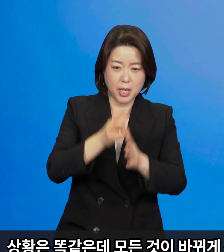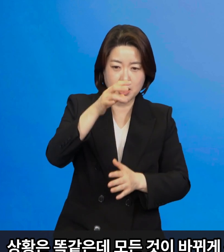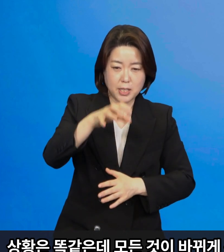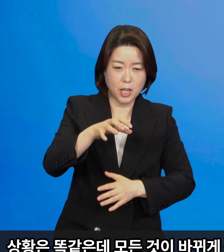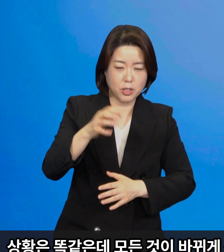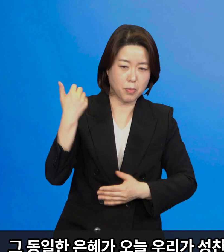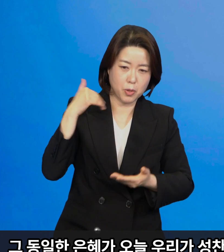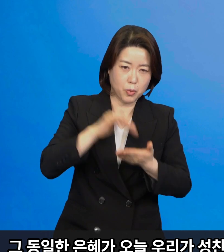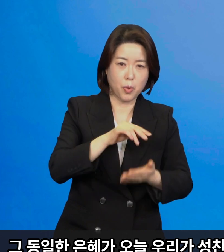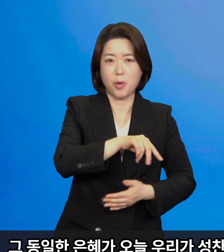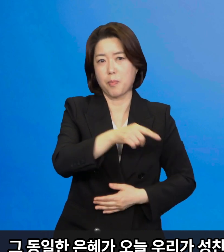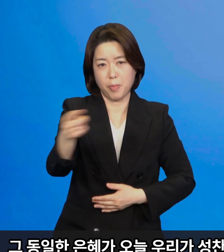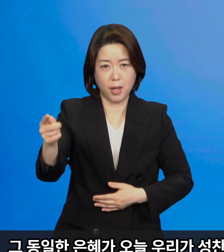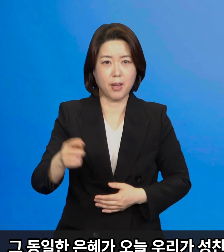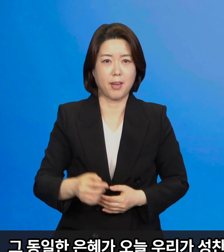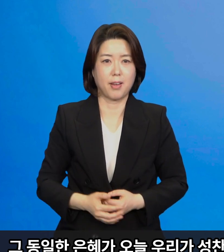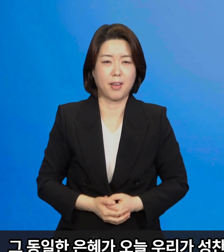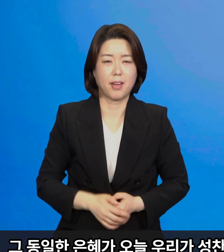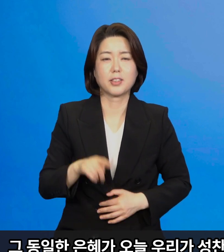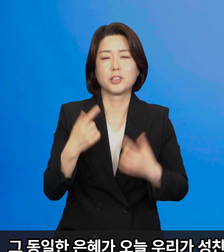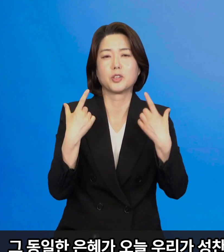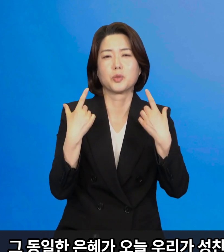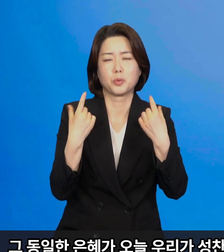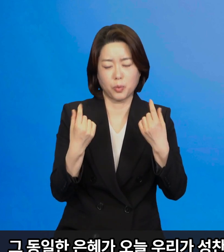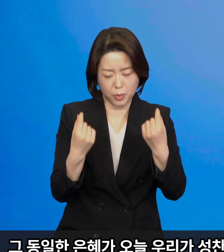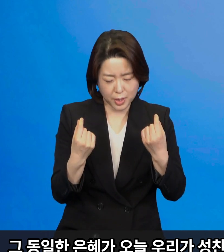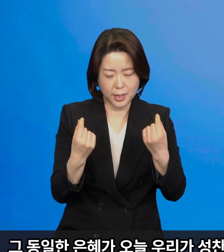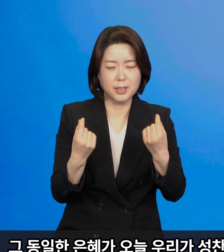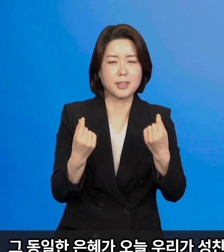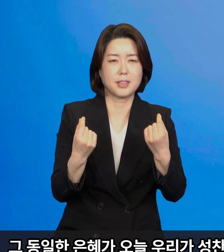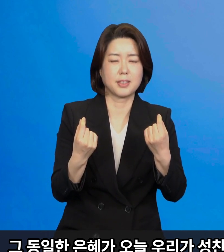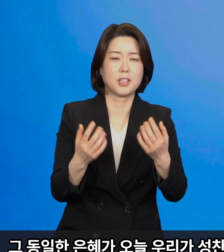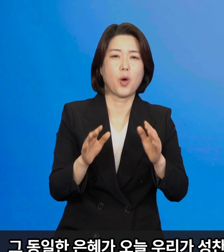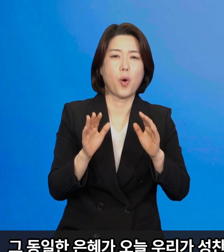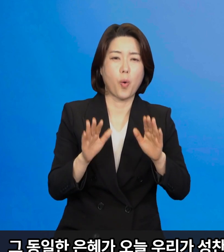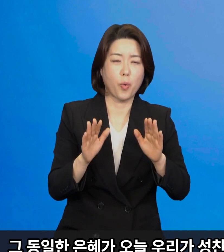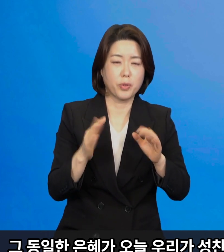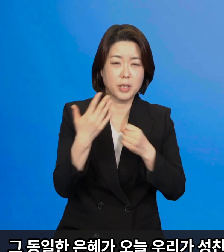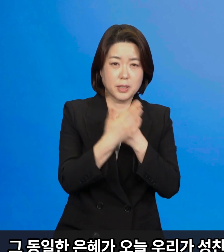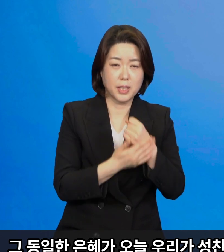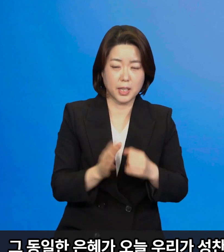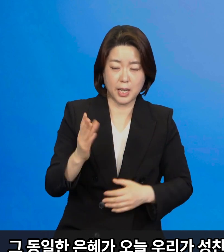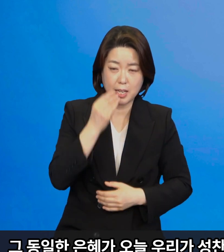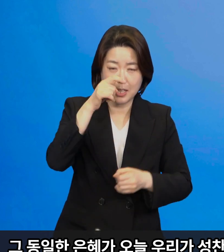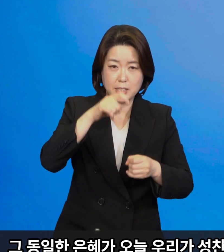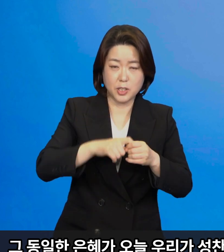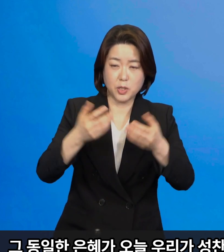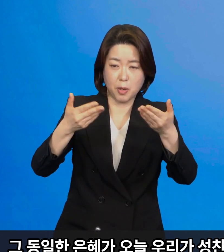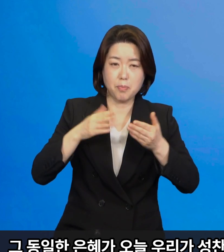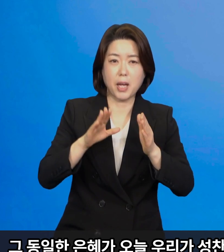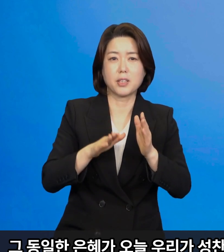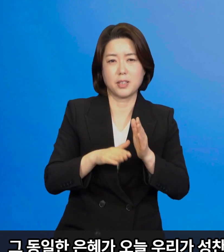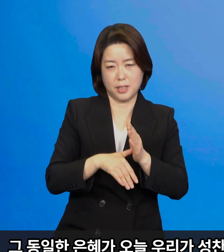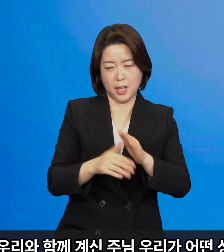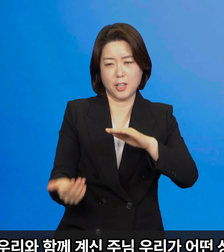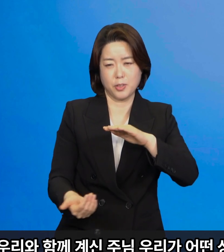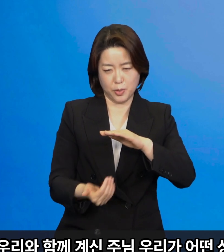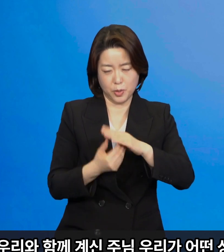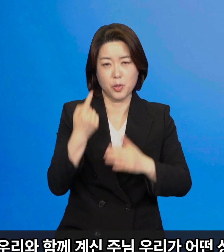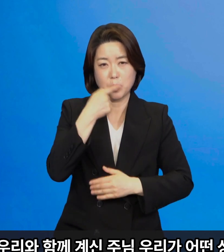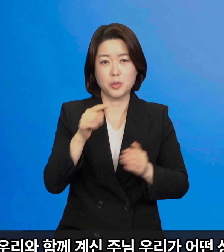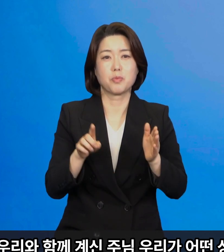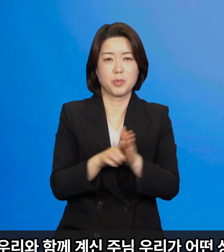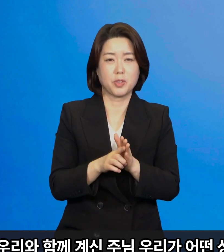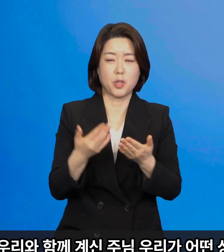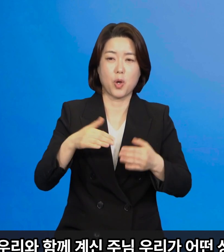갔죠. 그 동일한 은혜가 오늘 우리가 성찬을 받는 가운데 있게 될 줄로 믿습니다. 우리